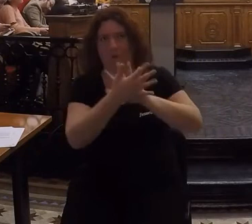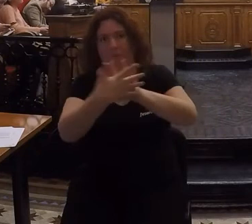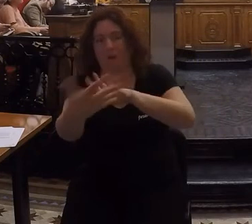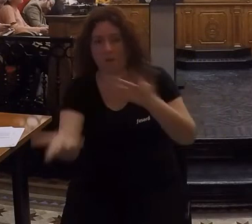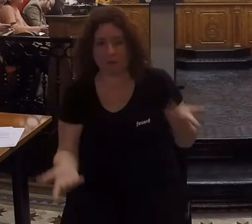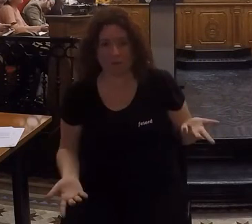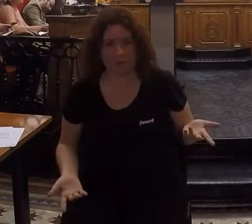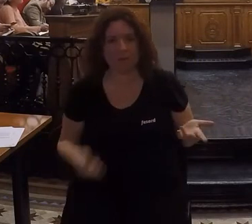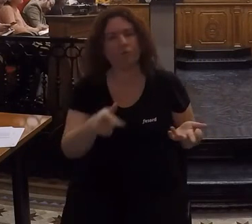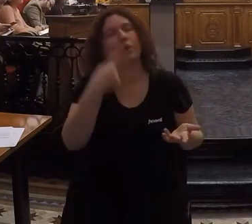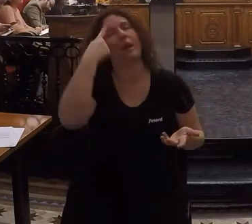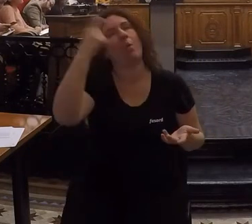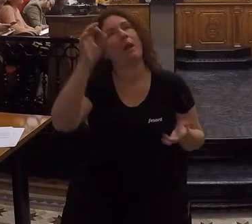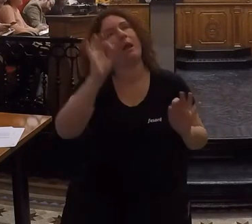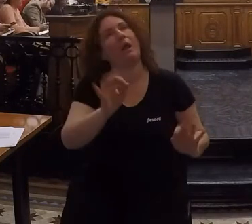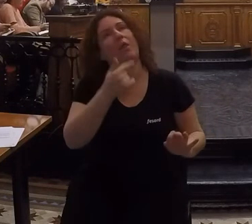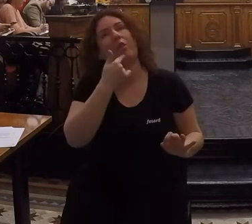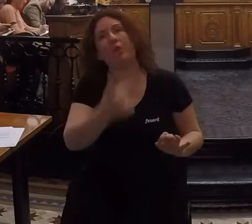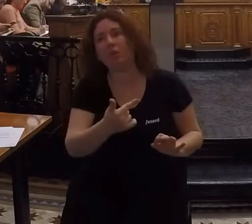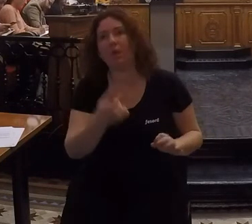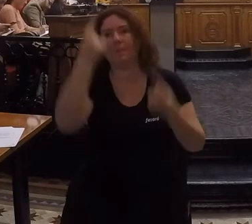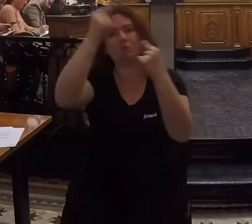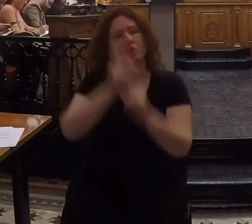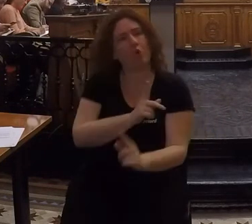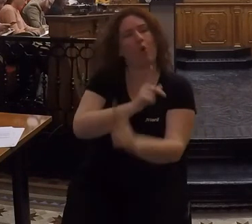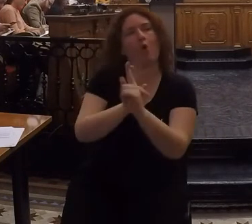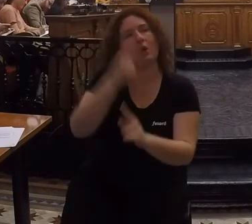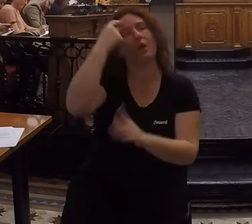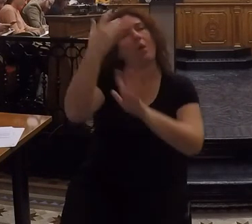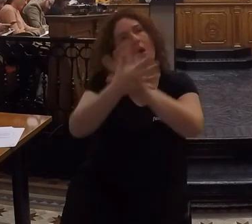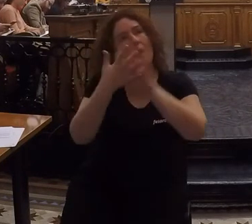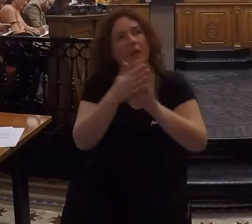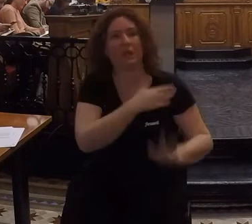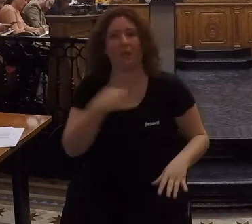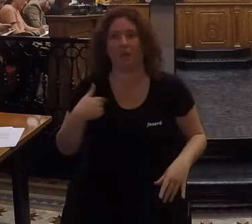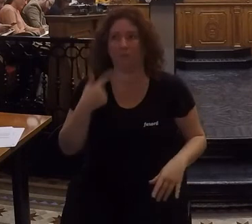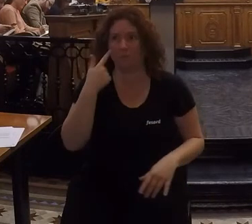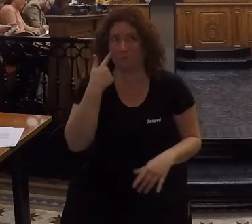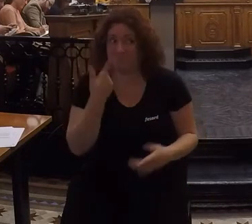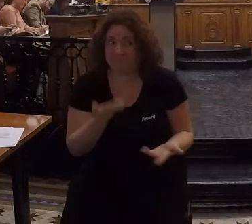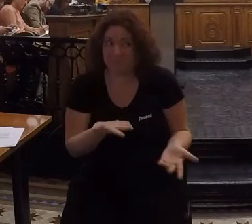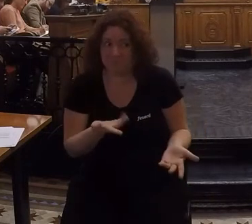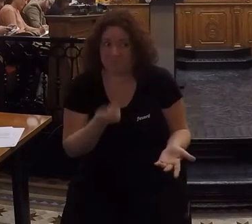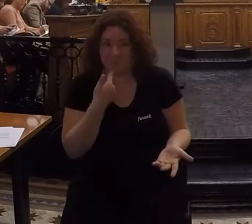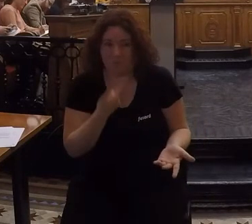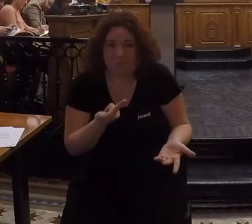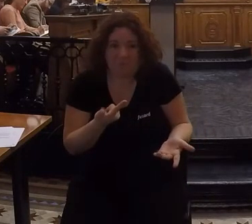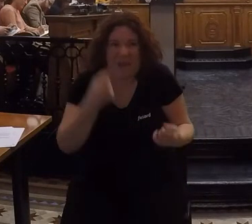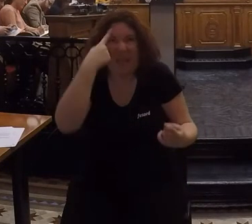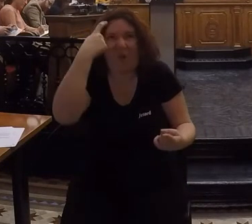quiere recordar usted por qué está en contra del presupuesto, pero es que no lo ha hecho, simplemente ha repetido una y otra